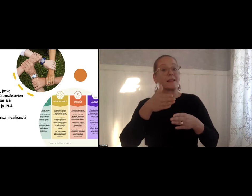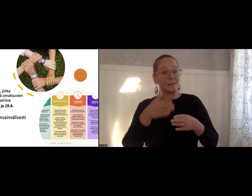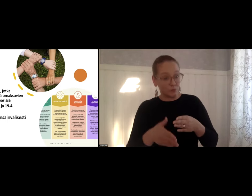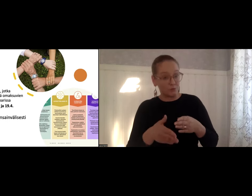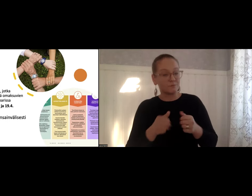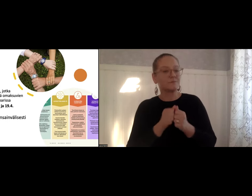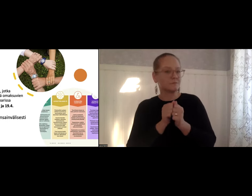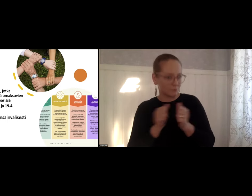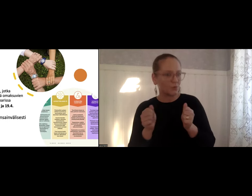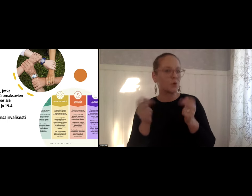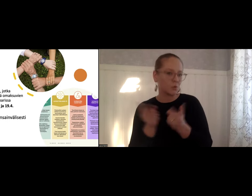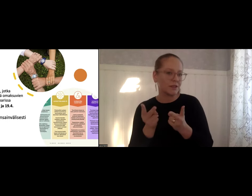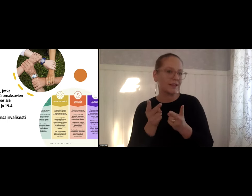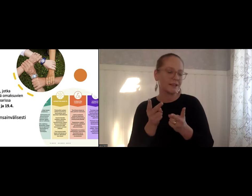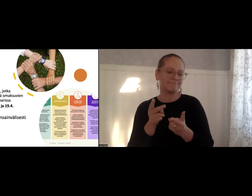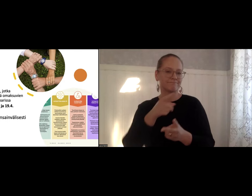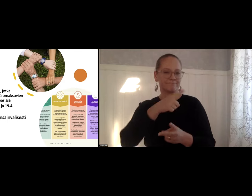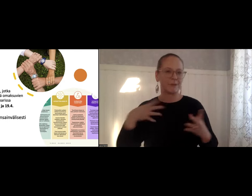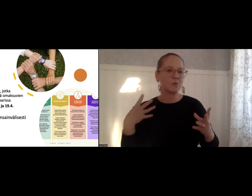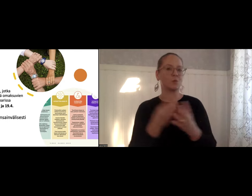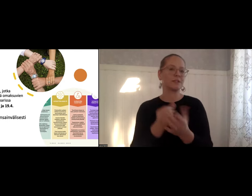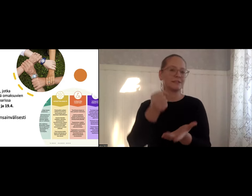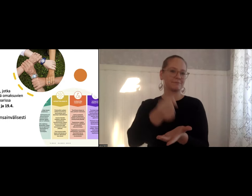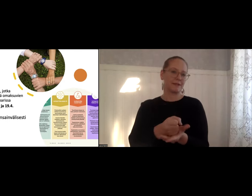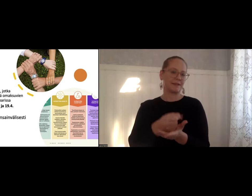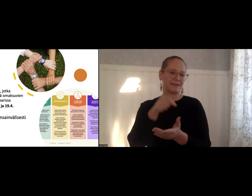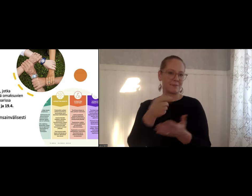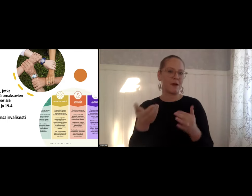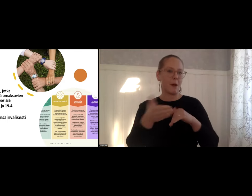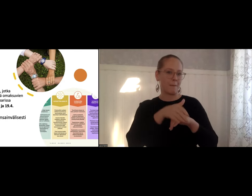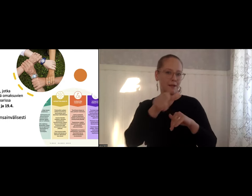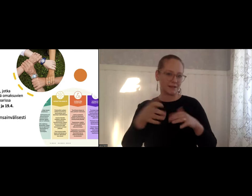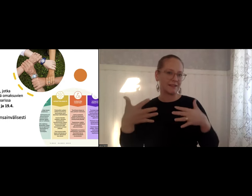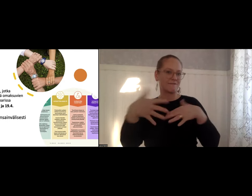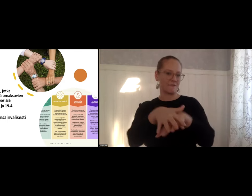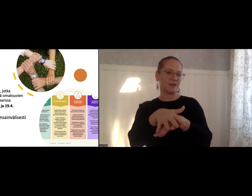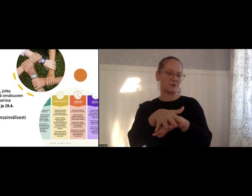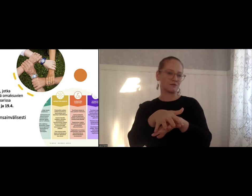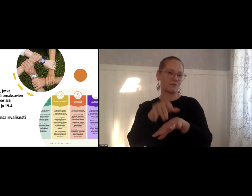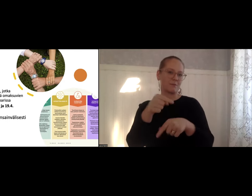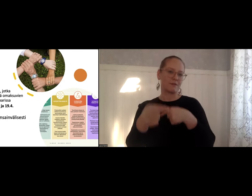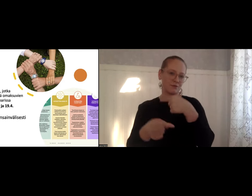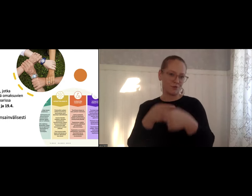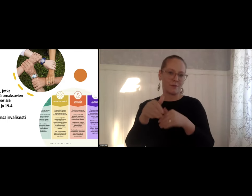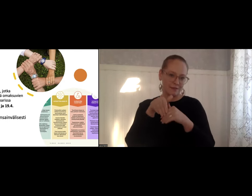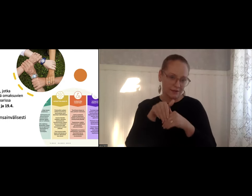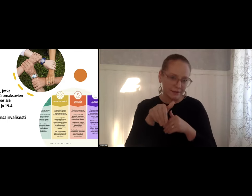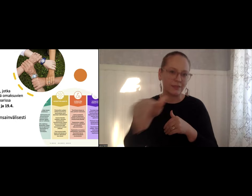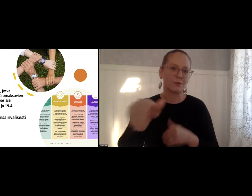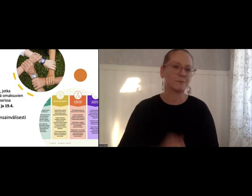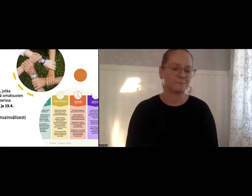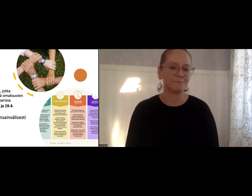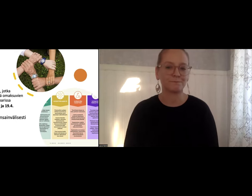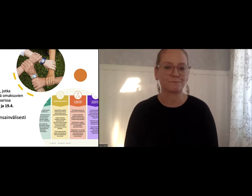Vikke-hanke on päättynyt virallisesti, mutta kyllä me edelleen olemme pitäneet yllä